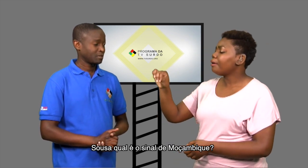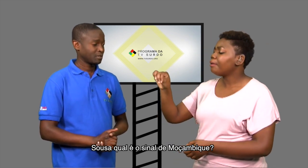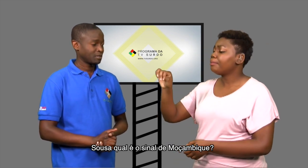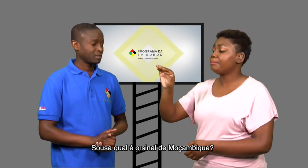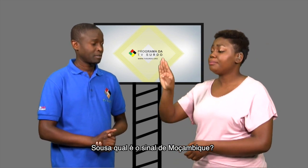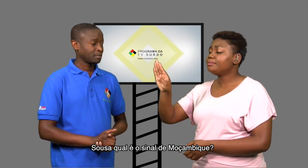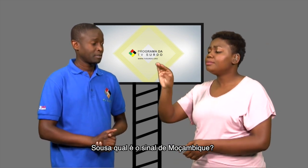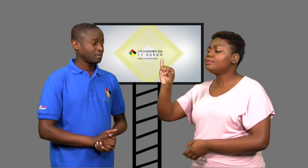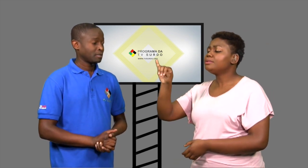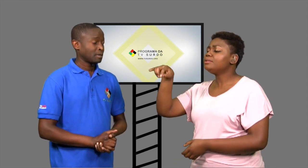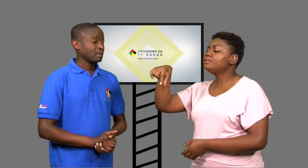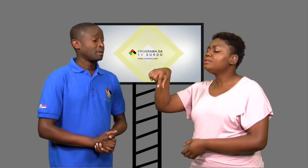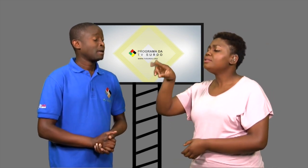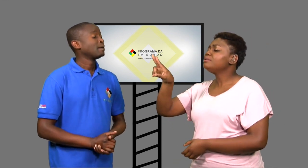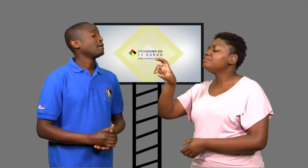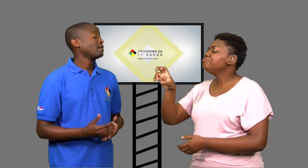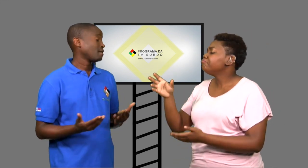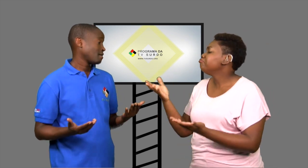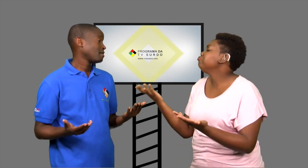Moçambique?